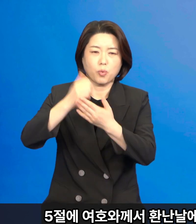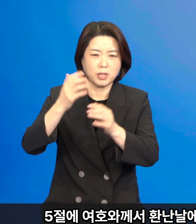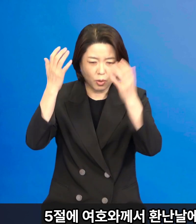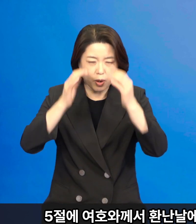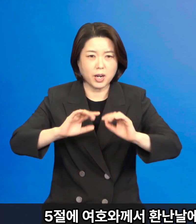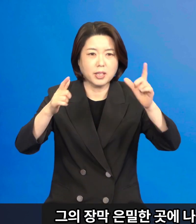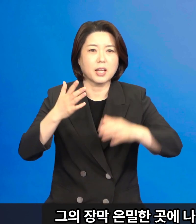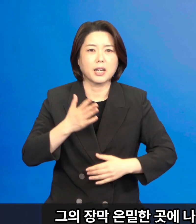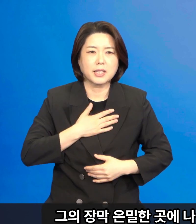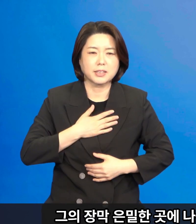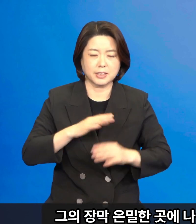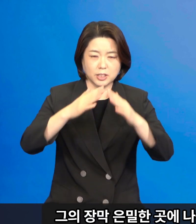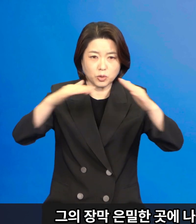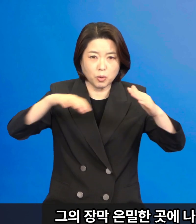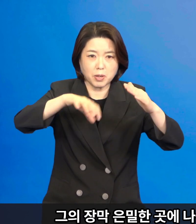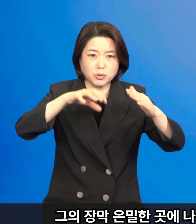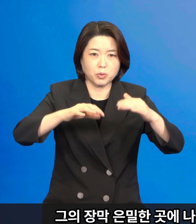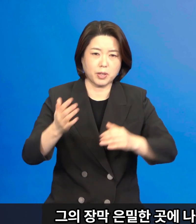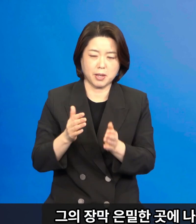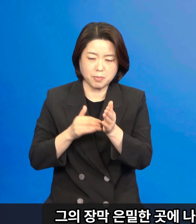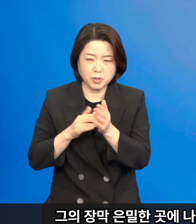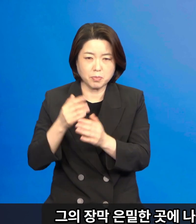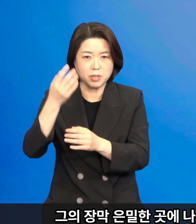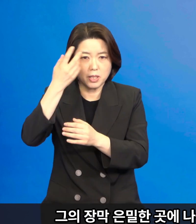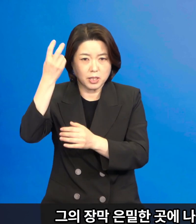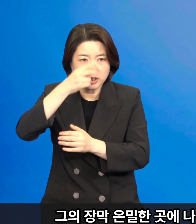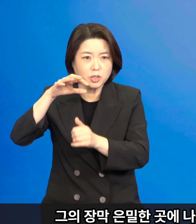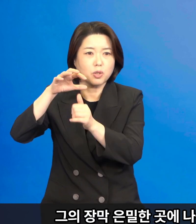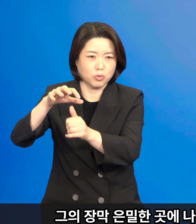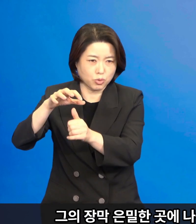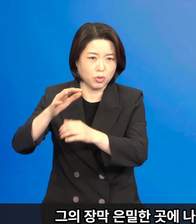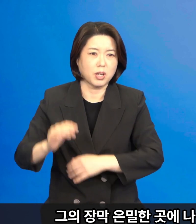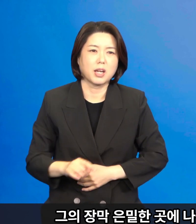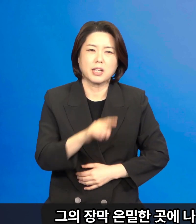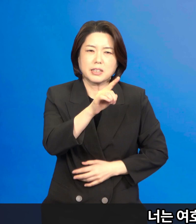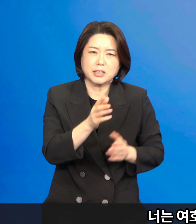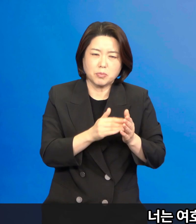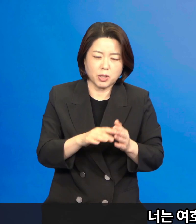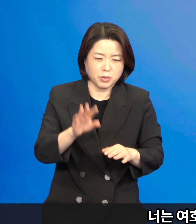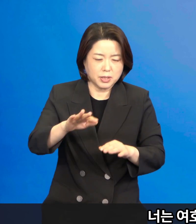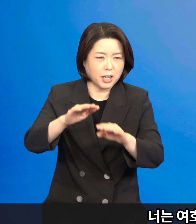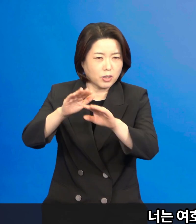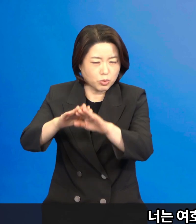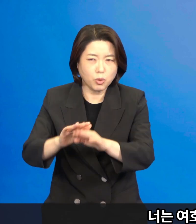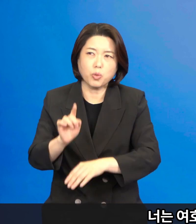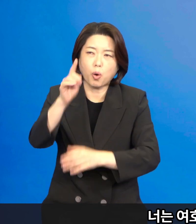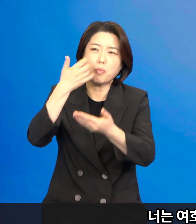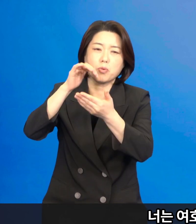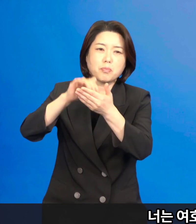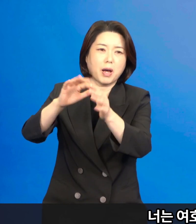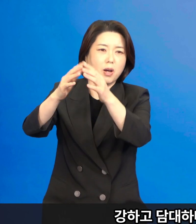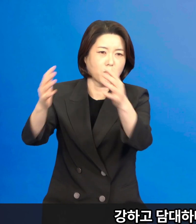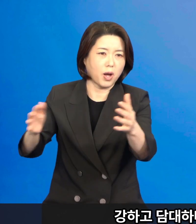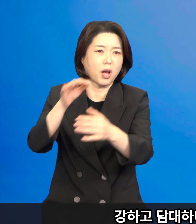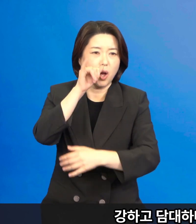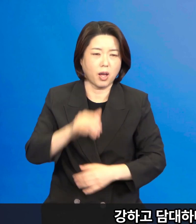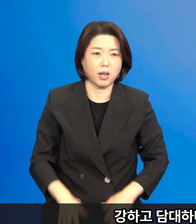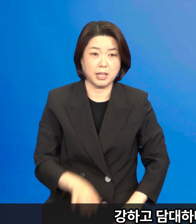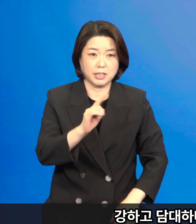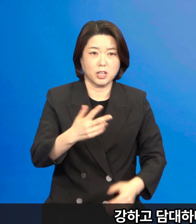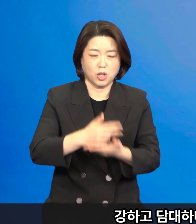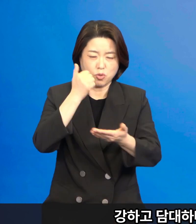비밀히 지키시고 그의 장막 은밀한 곳에 나를 숨기시며 높은 바위 위에 두시리로다. 너는 여호와를 기다릴지어다.